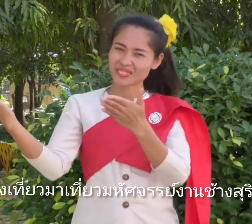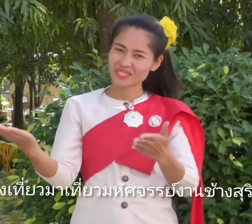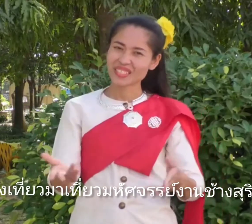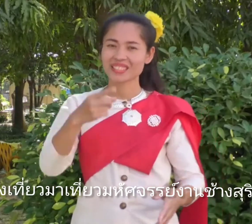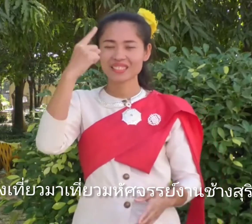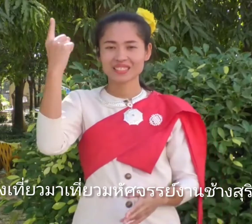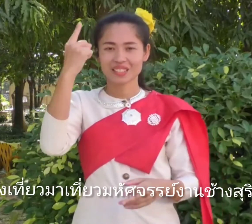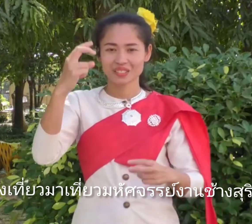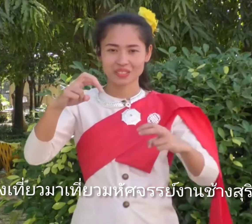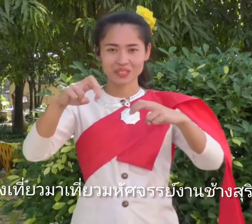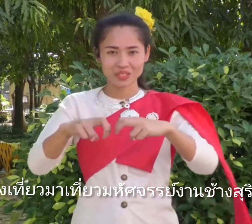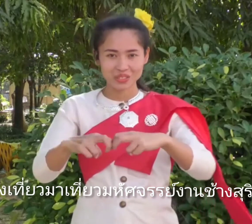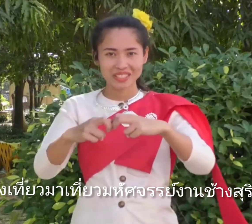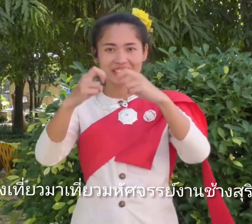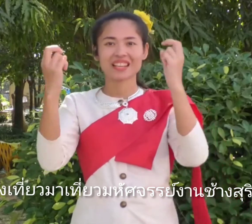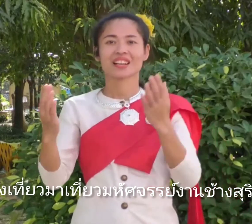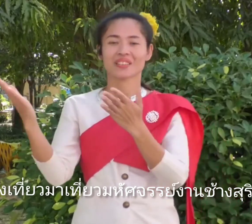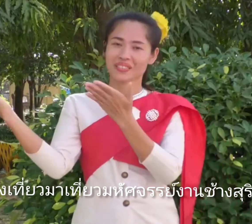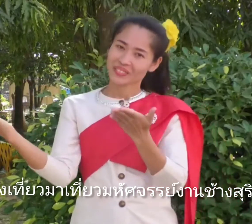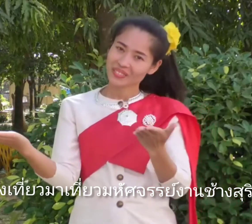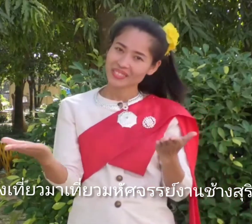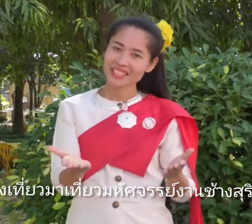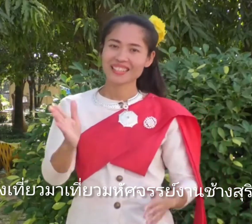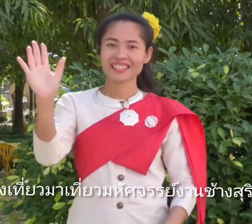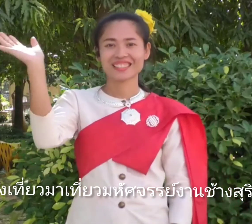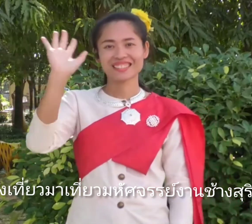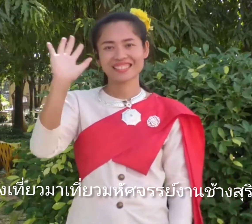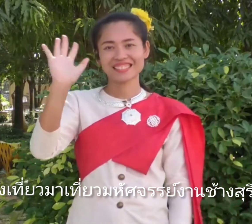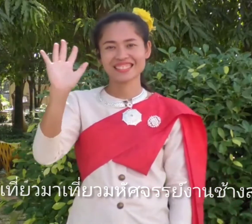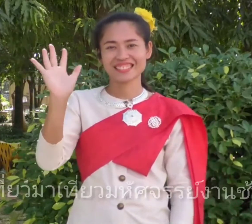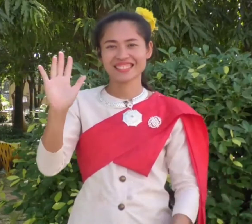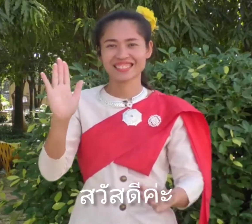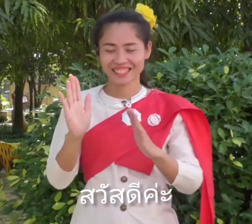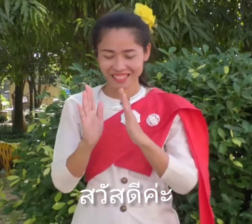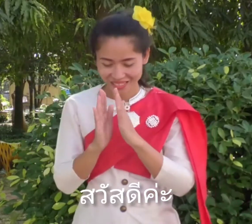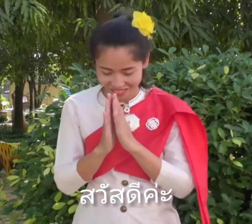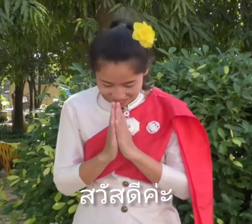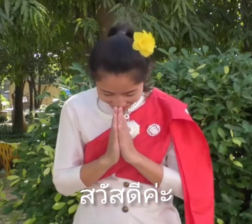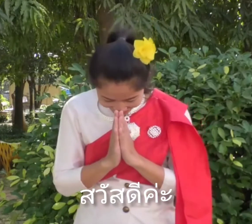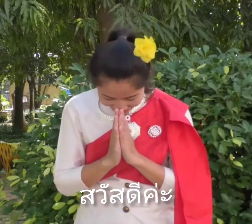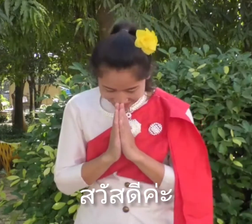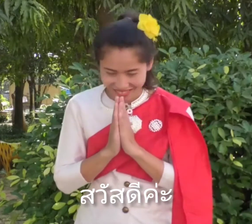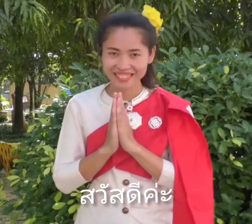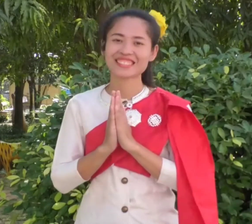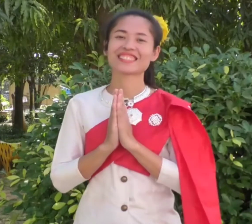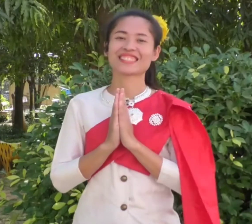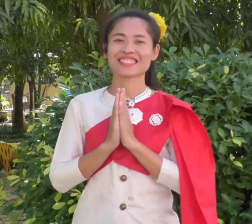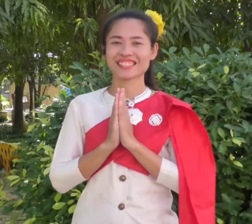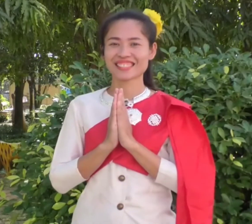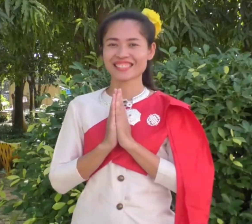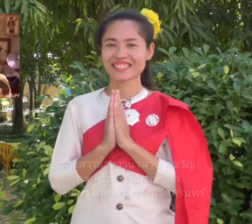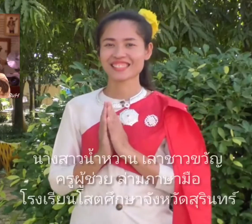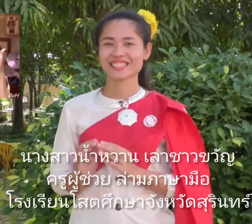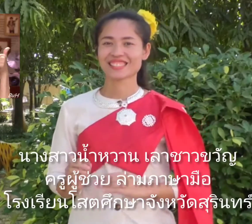ขอเชิญนักท่องเที่ยวทุกท่านมาเที่ยวมหัศจรรย์งานช้างสุรินทร์สวัสดีค่ะ